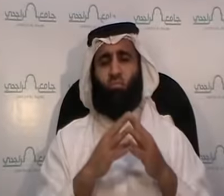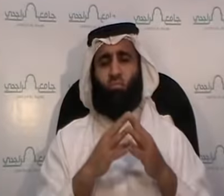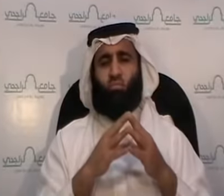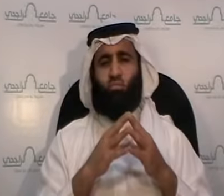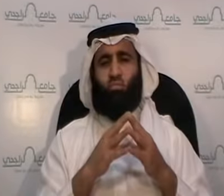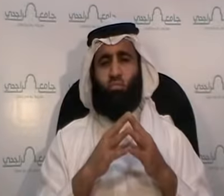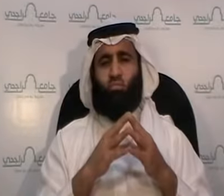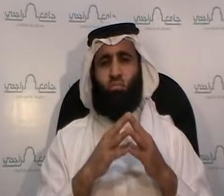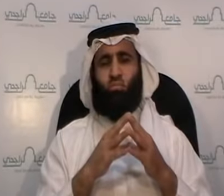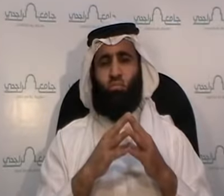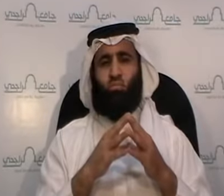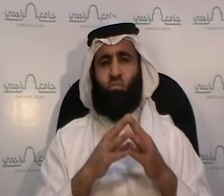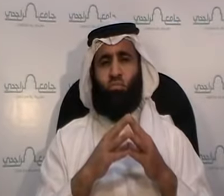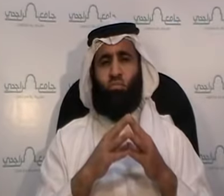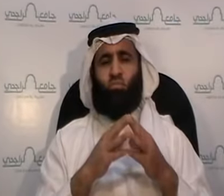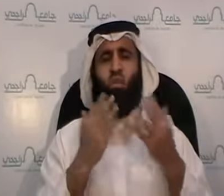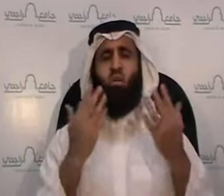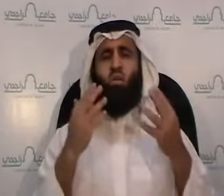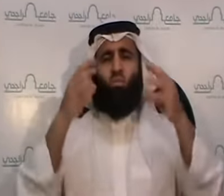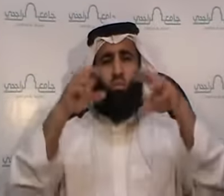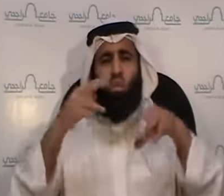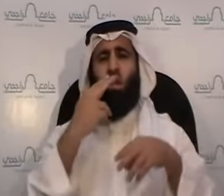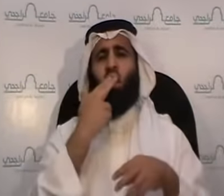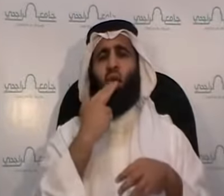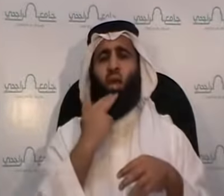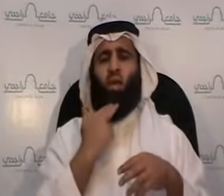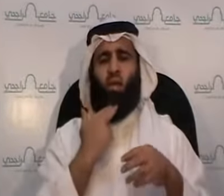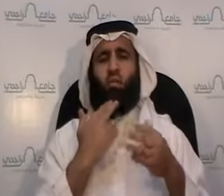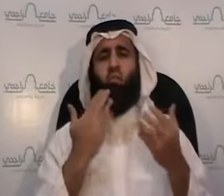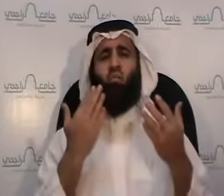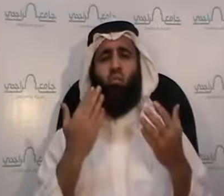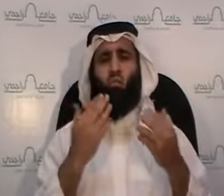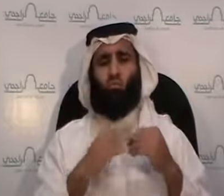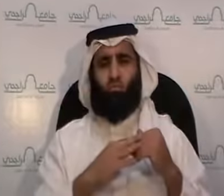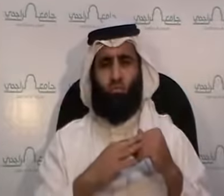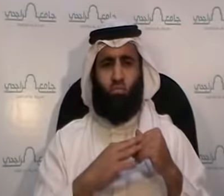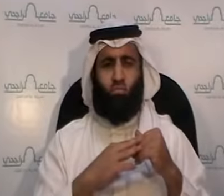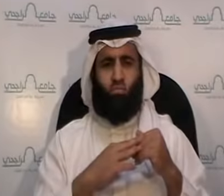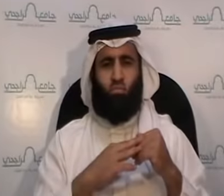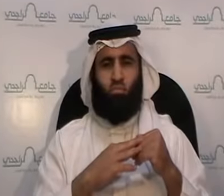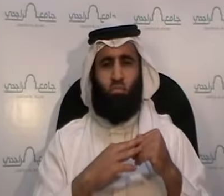اللهم اسقنا غيثا مغيثا، هنيئا مريئا، سحا